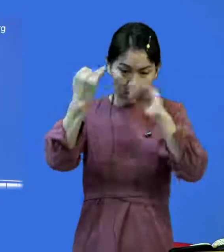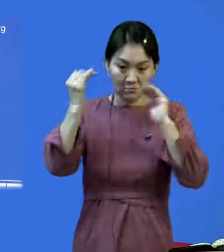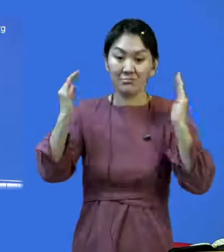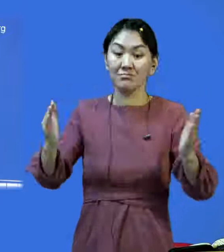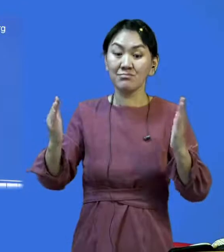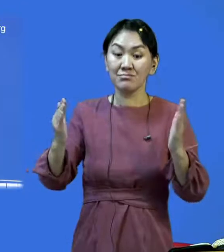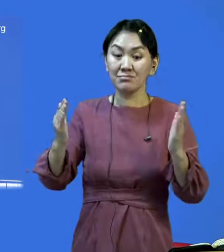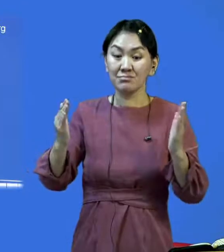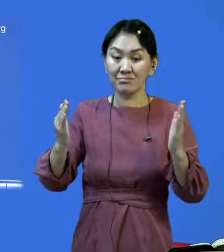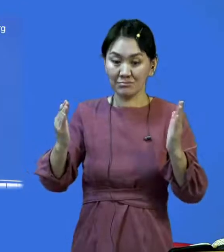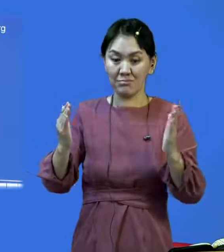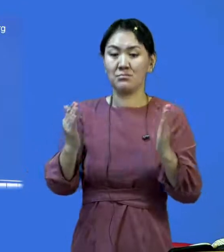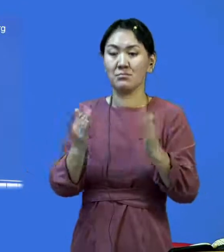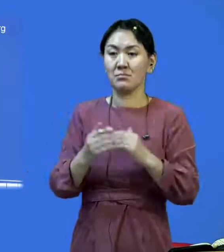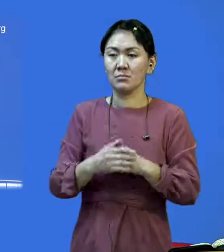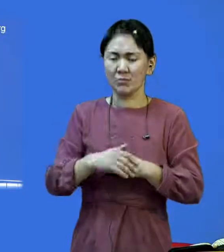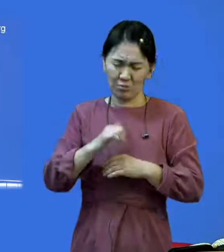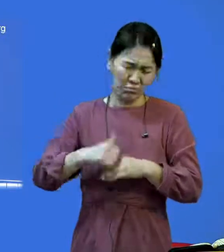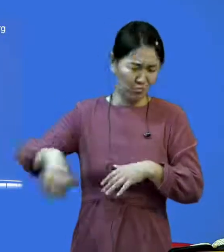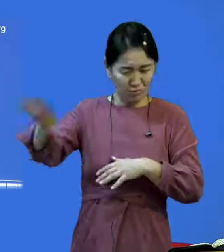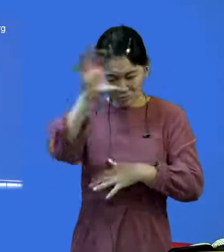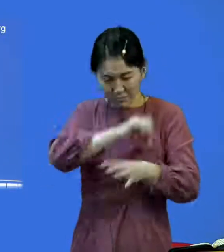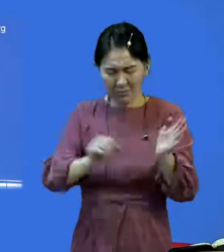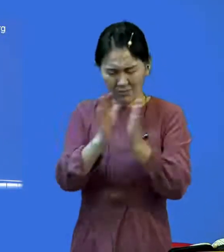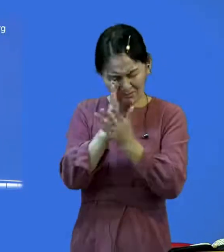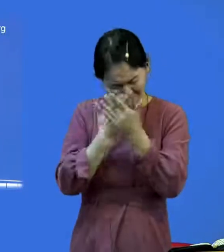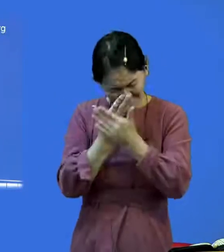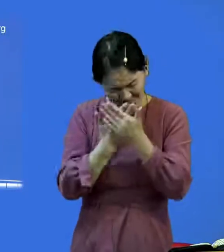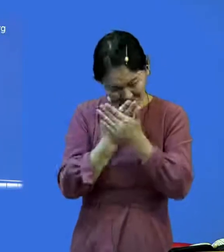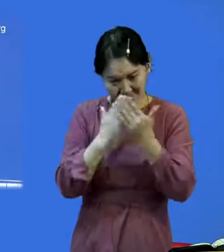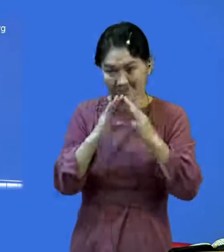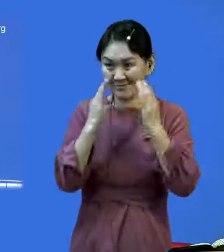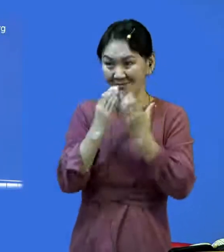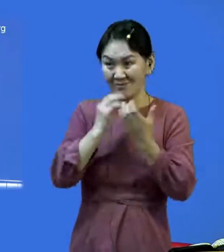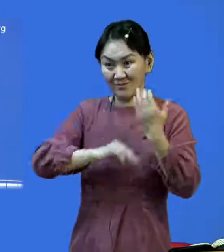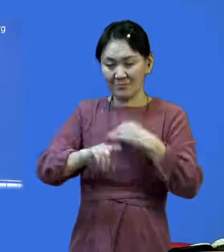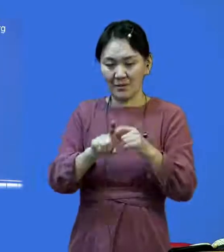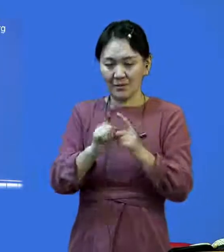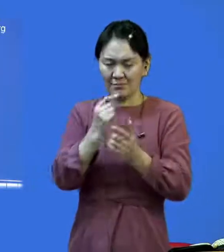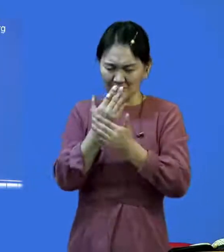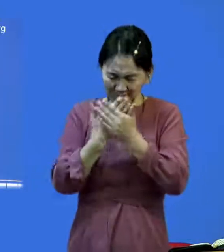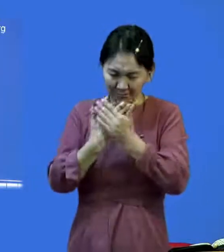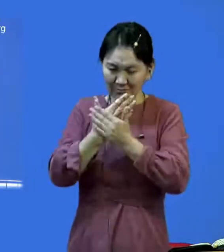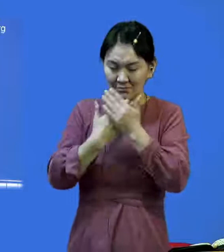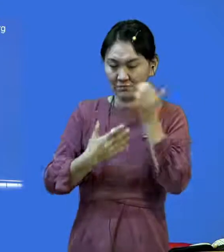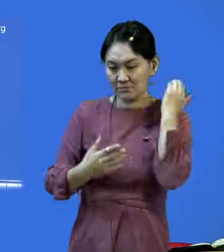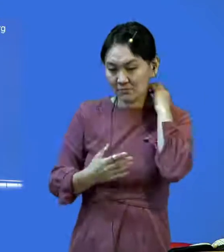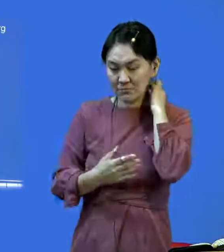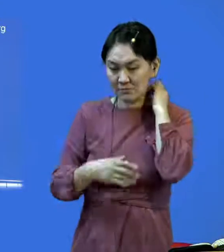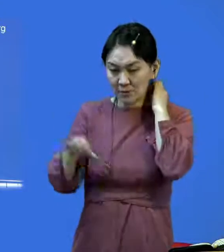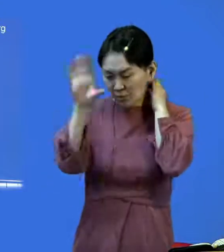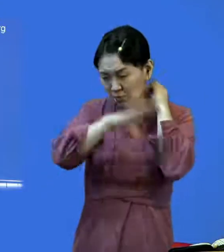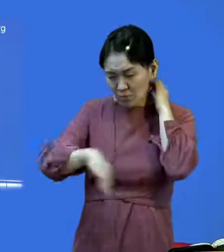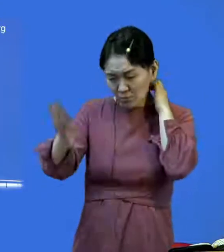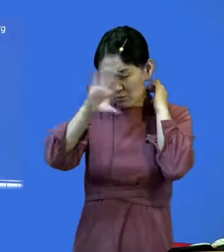турш бүгдээрээ хамтдаа залбирч тийм ээ бүх